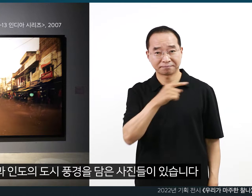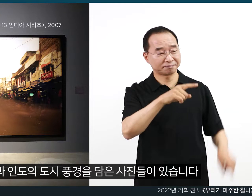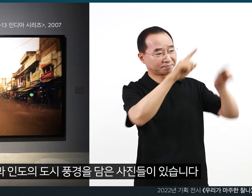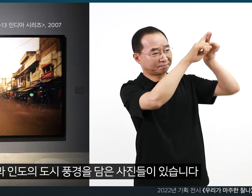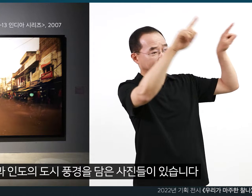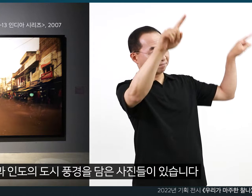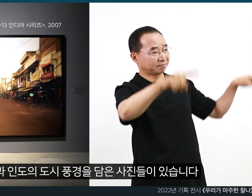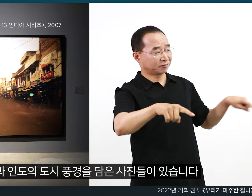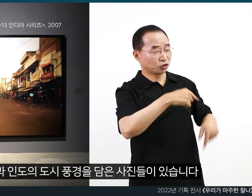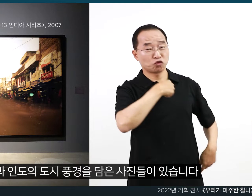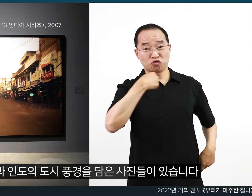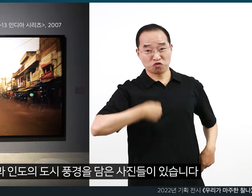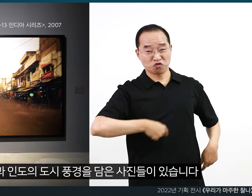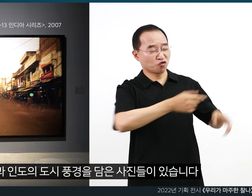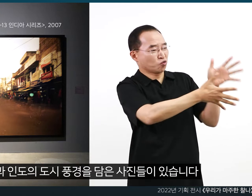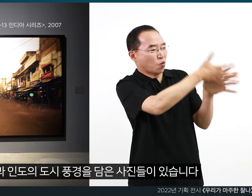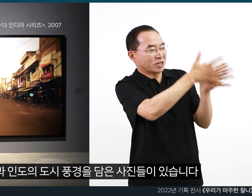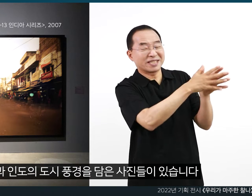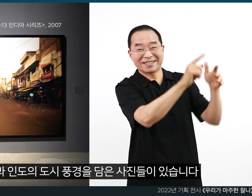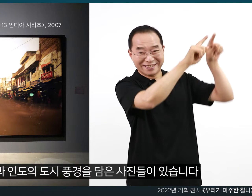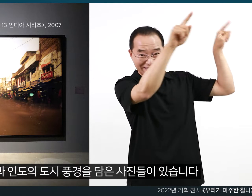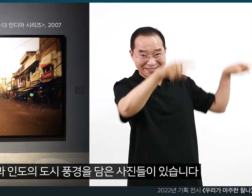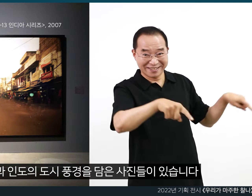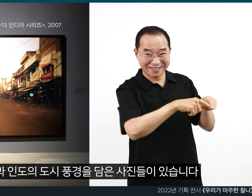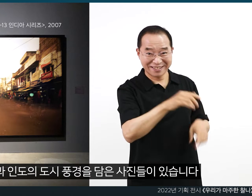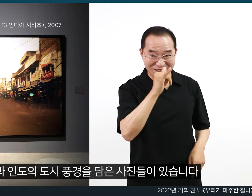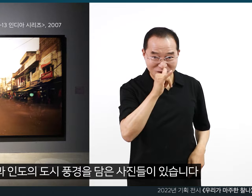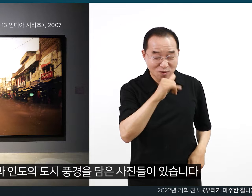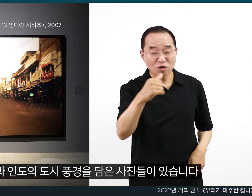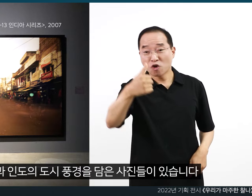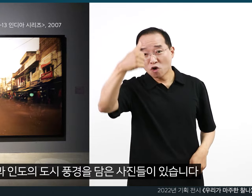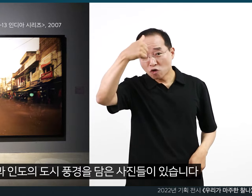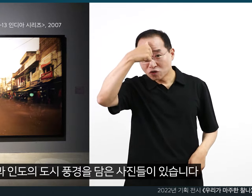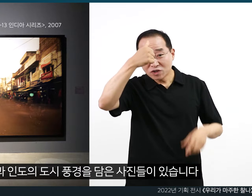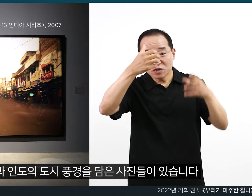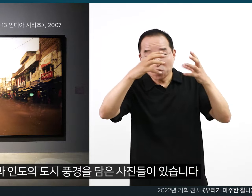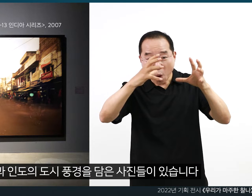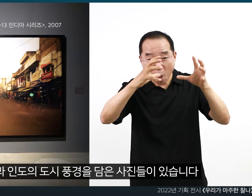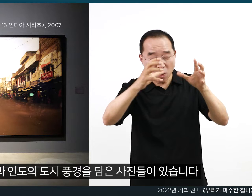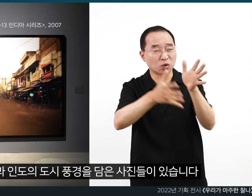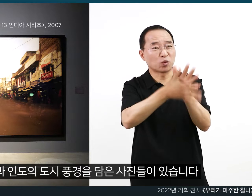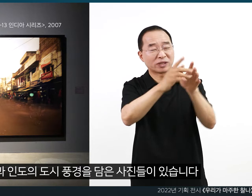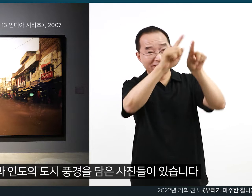여기 중국과 인도의 도시 풍경을 담은 사진들이 있습니다.